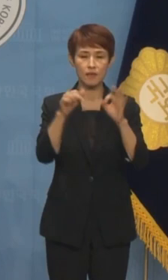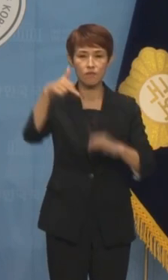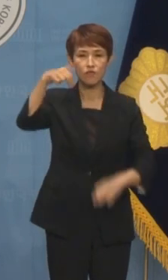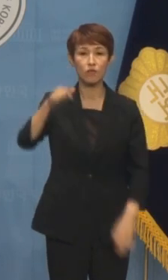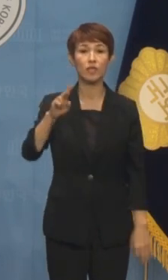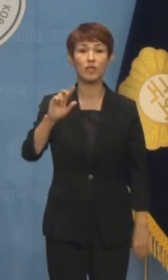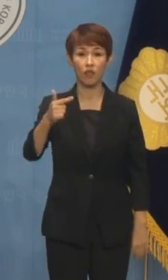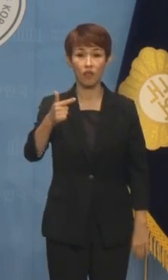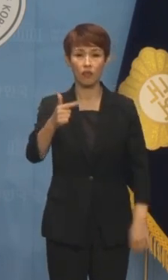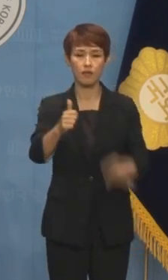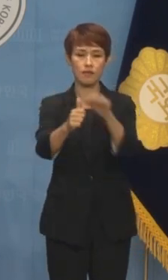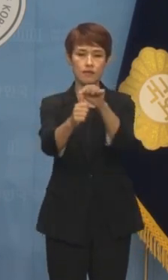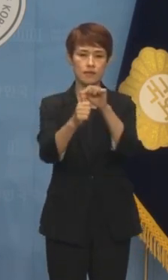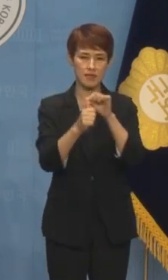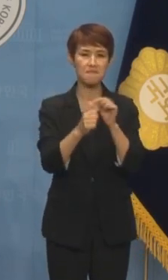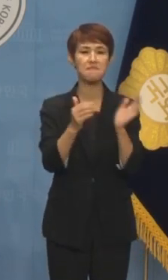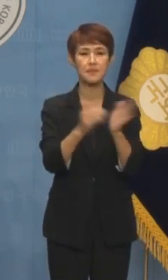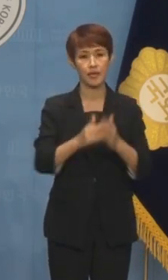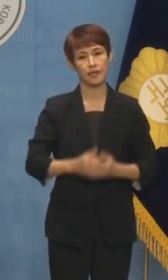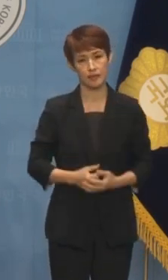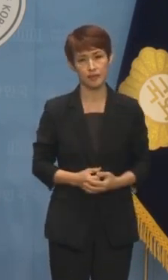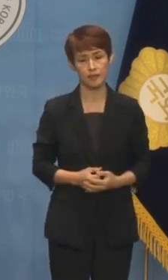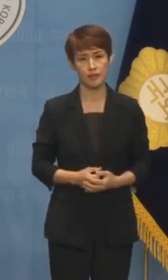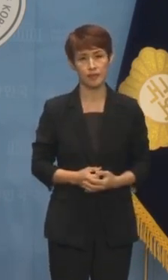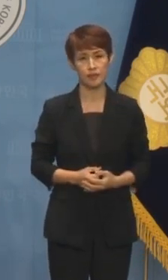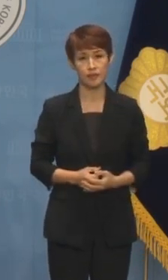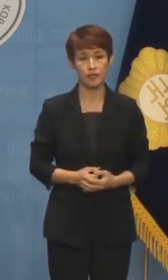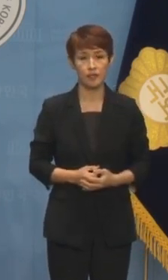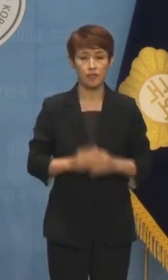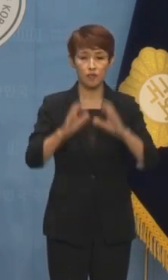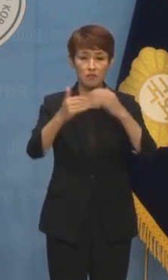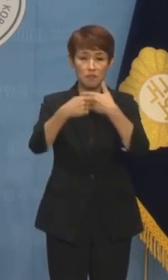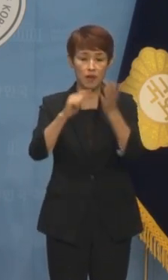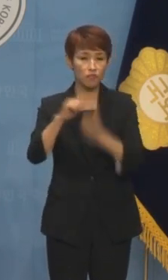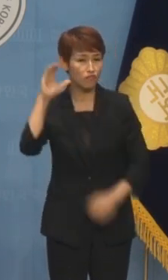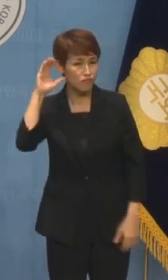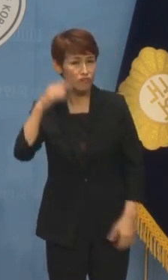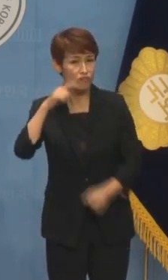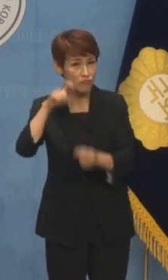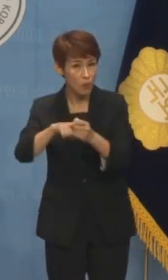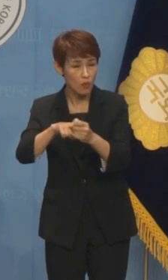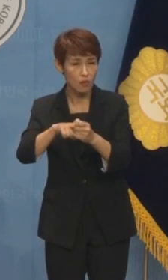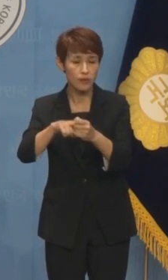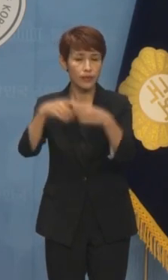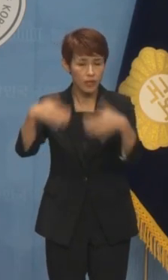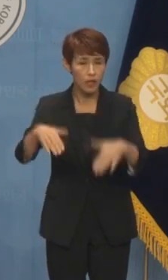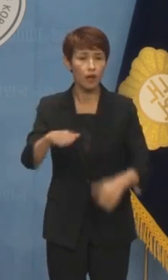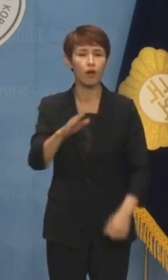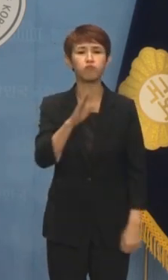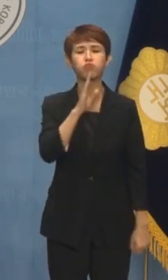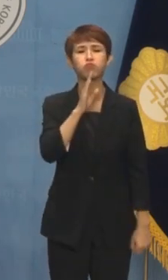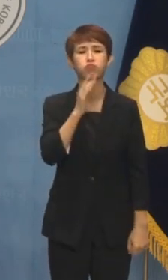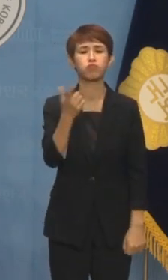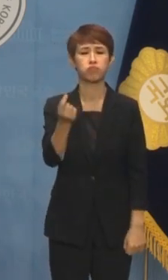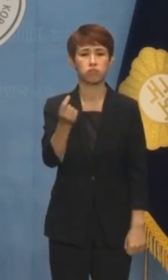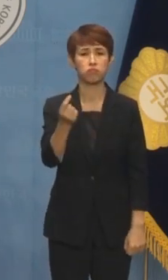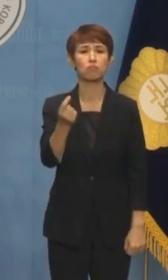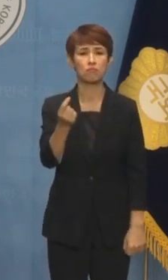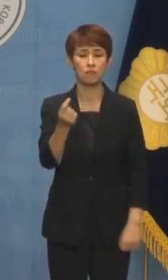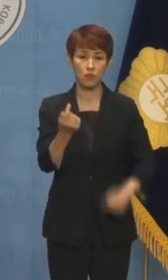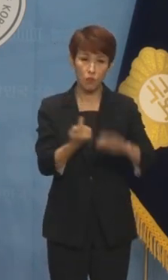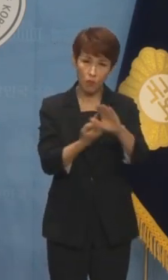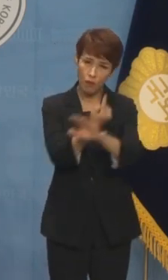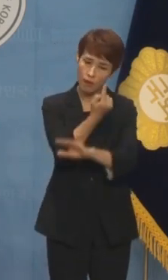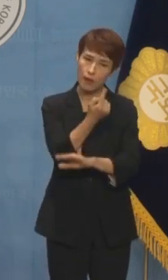법무부 차관을 자리에 앉혔습니다. 민심 청취 기능이 너무 취약했다는 진단만